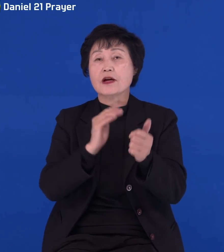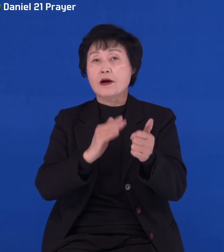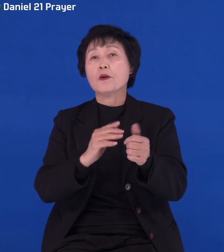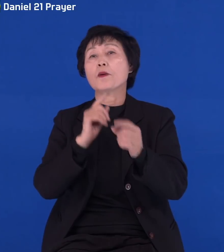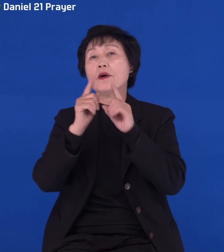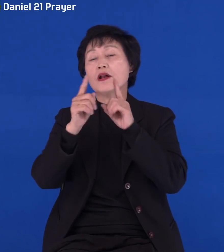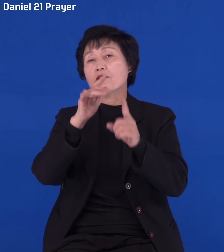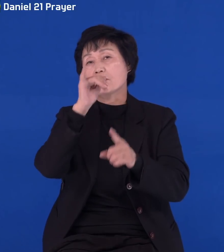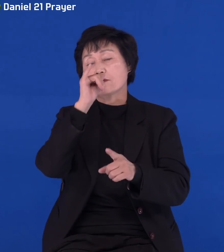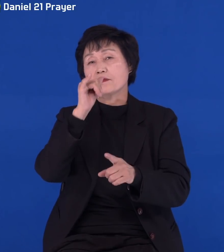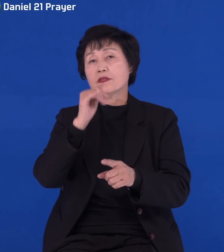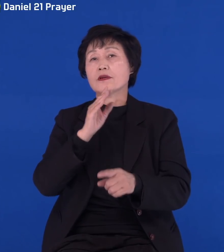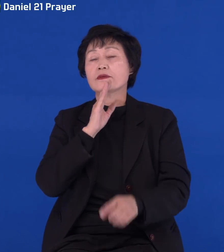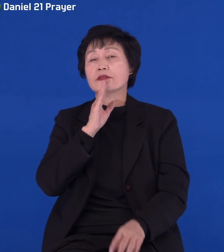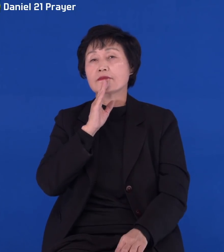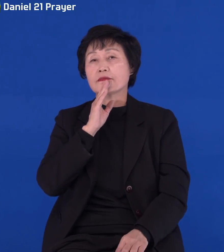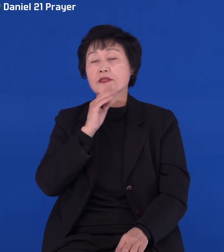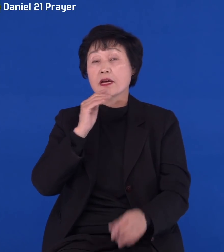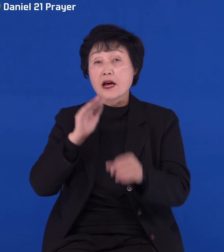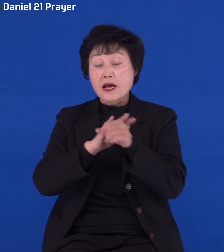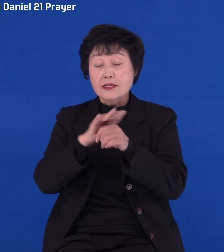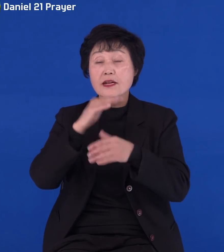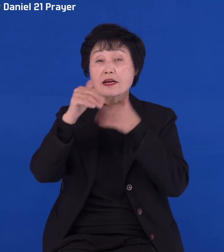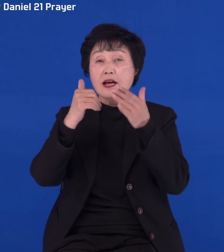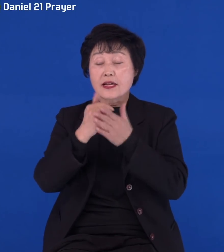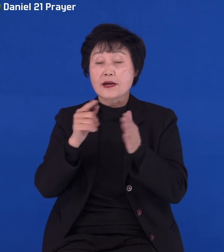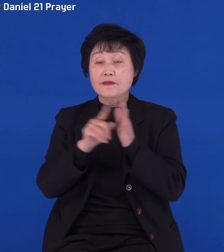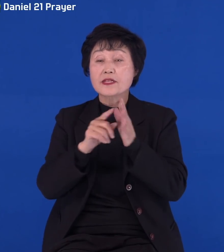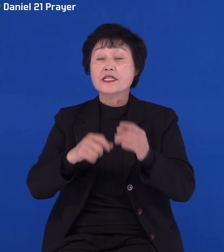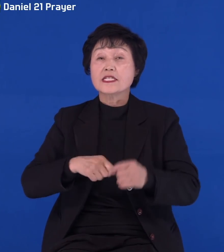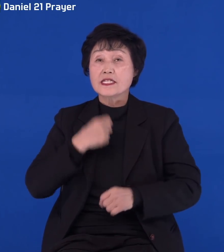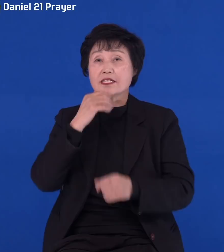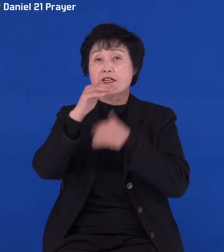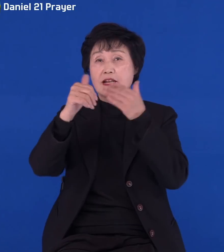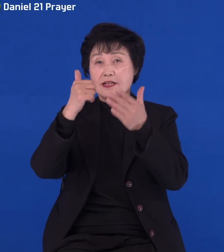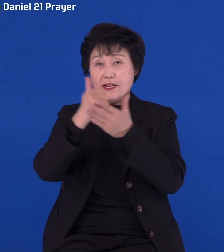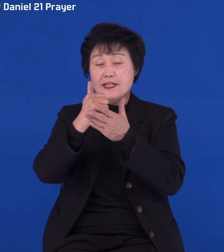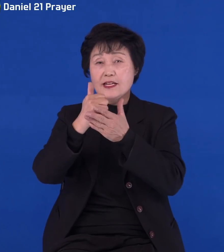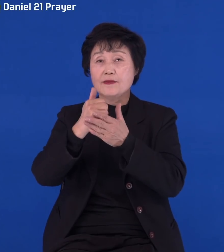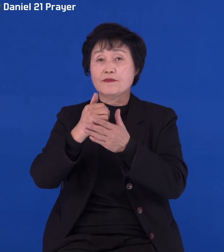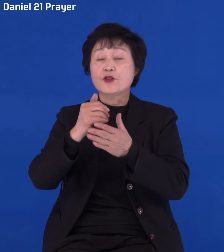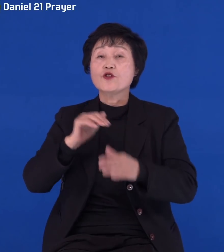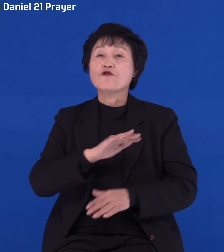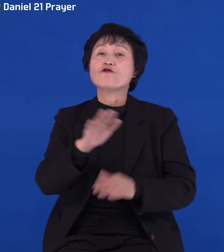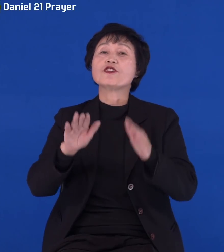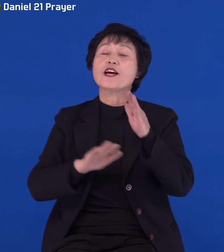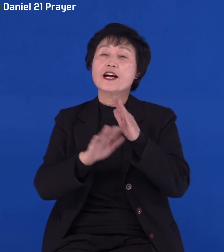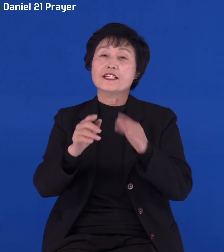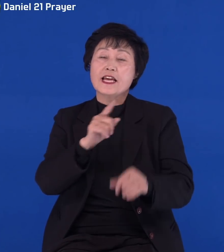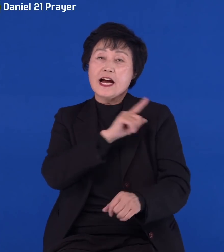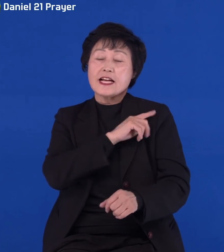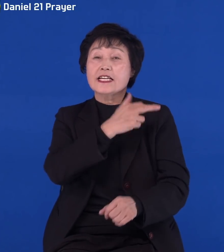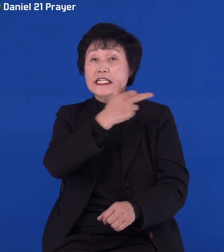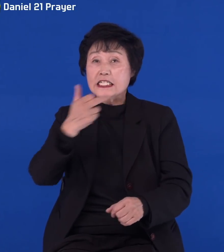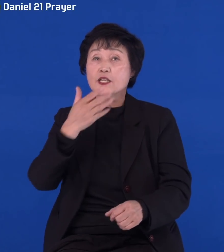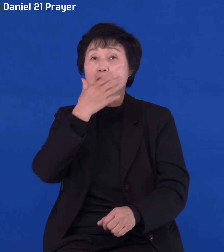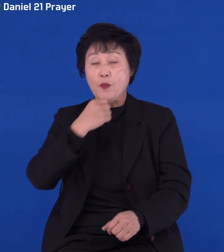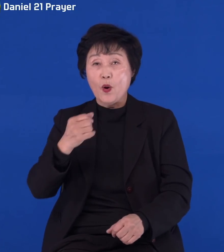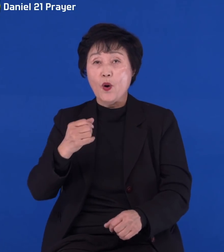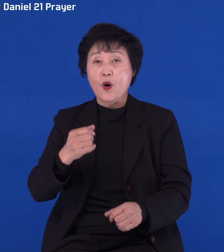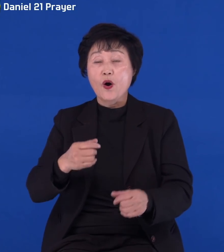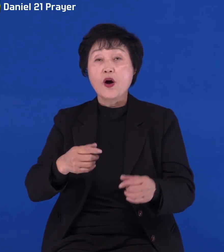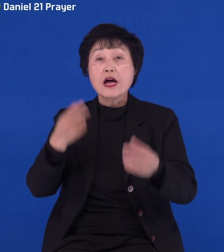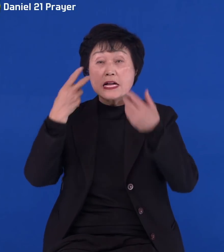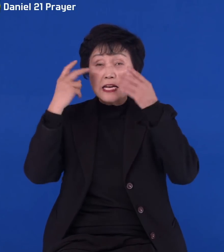은혜의 하나님, 신실하신 하나님이 바로 우리 가정의 가장 큰 복이고 저뿐만 아니라 다니엘 기도에 모두 참석하는 성도들의